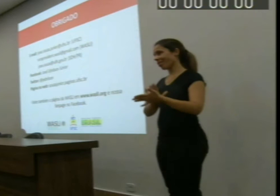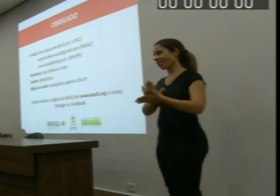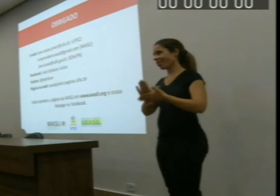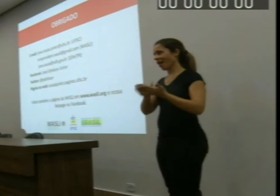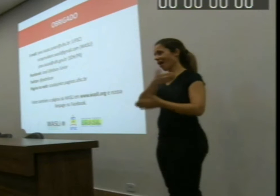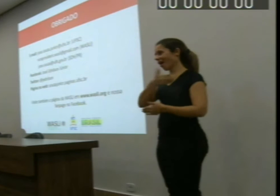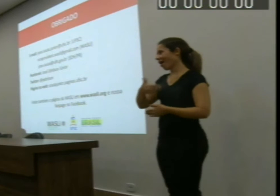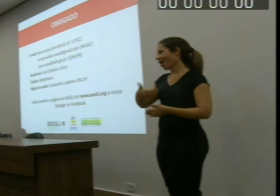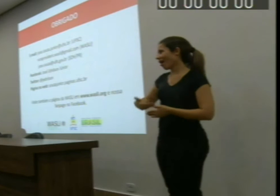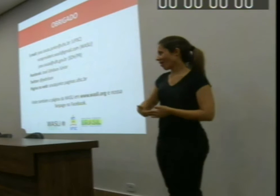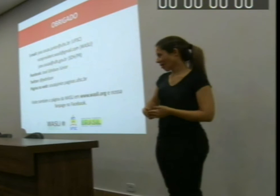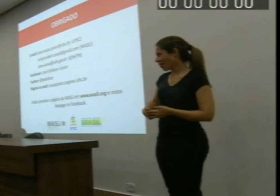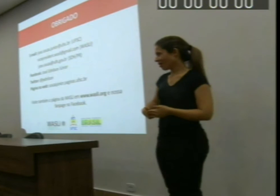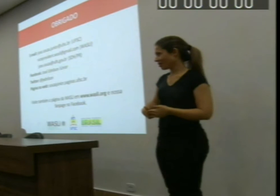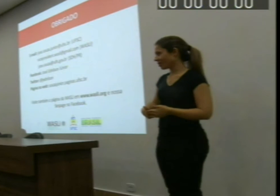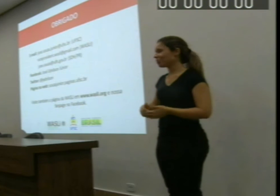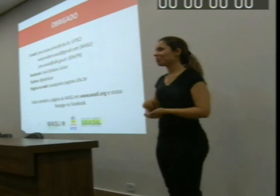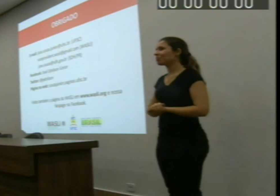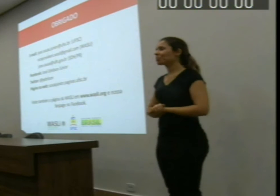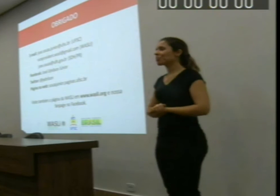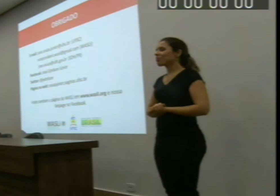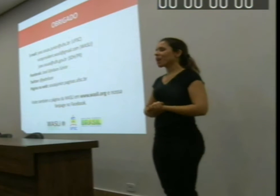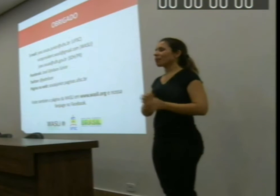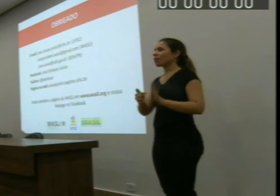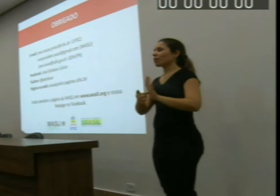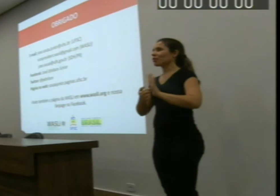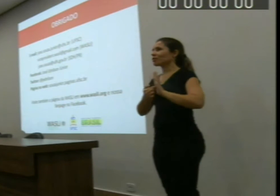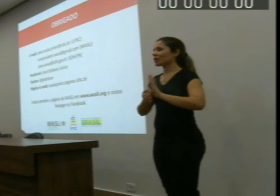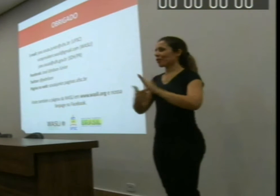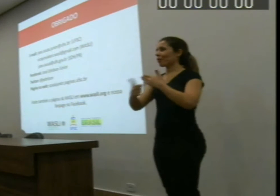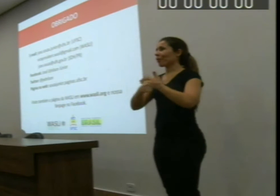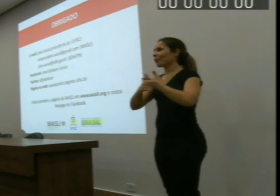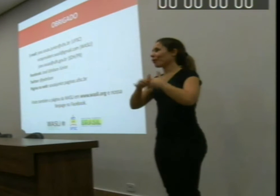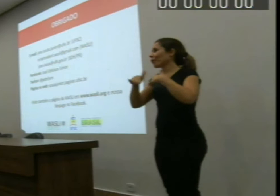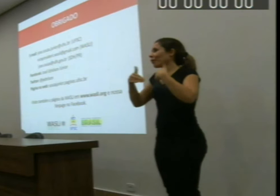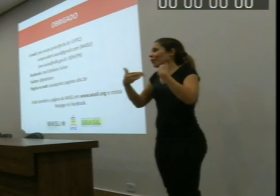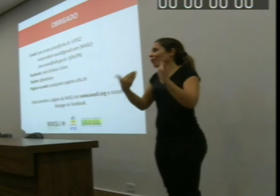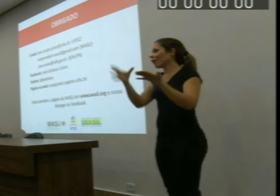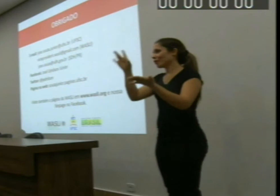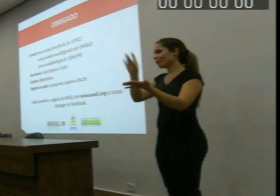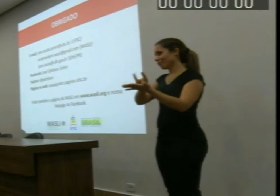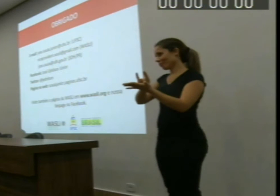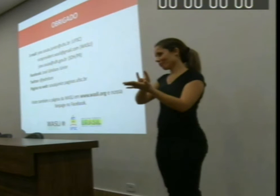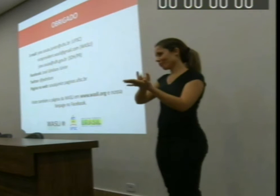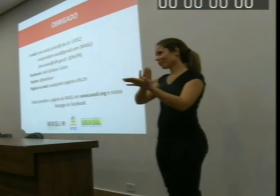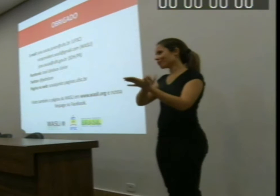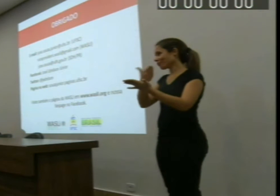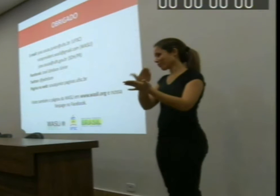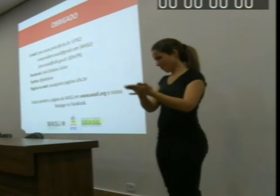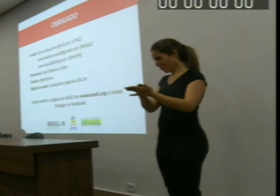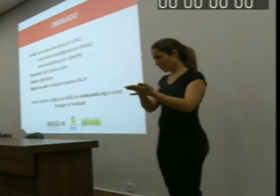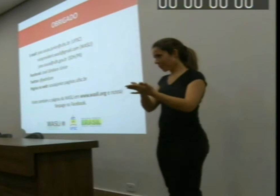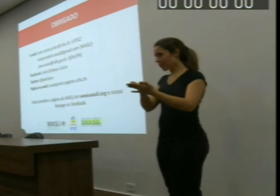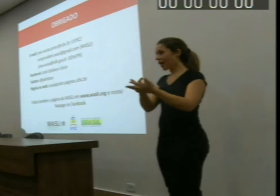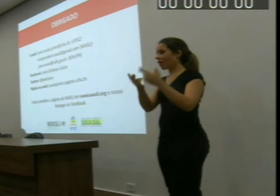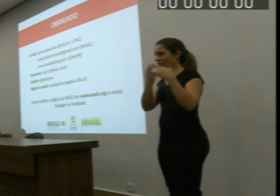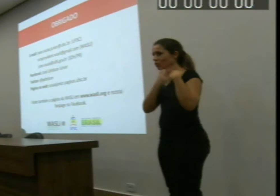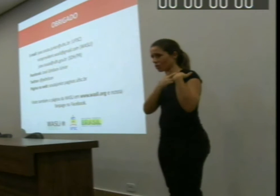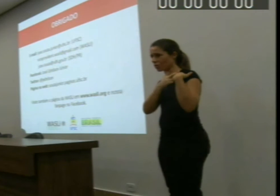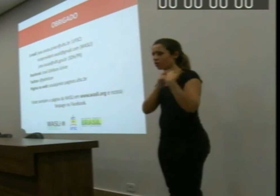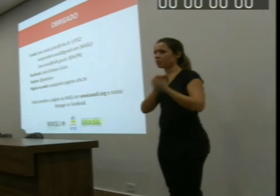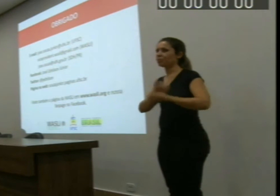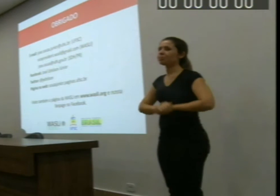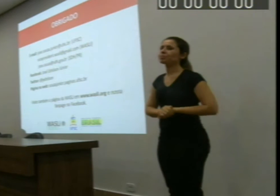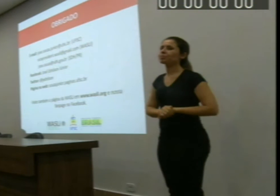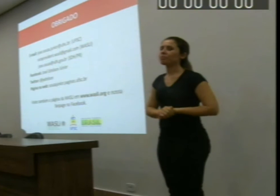Secretaria Estadual como Norte para os intérpretes educacionais entendeu então assim a quem